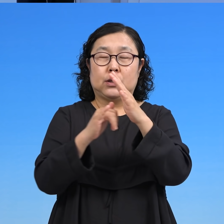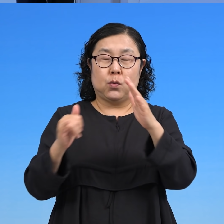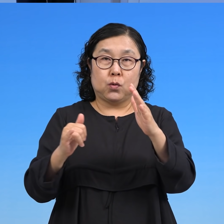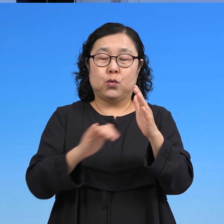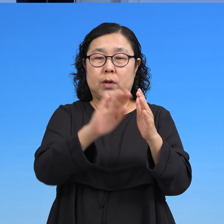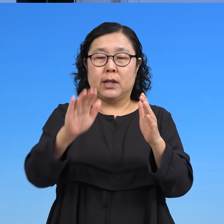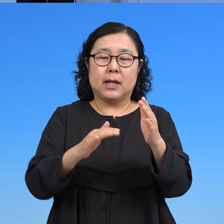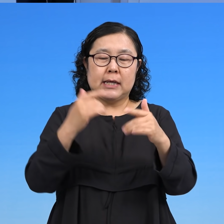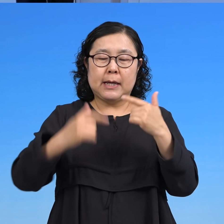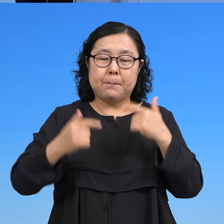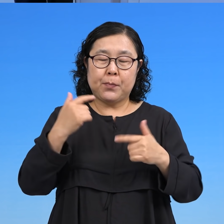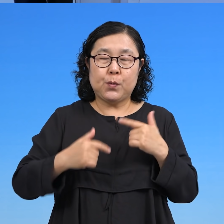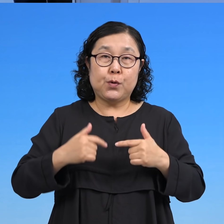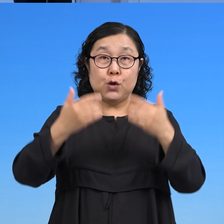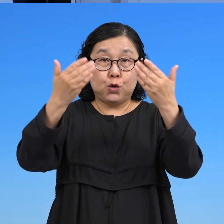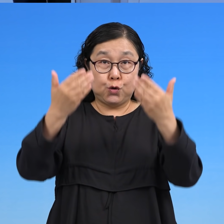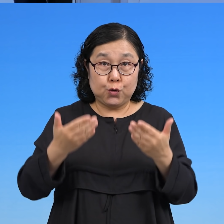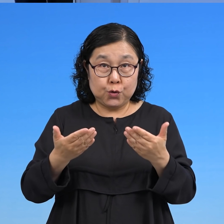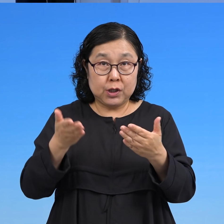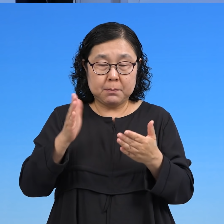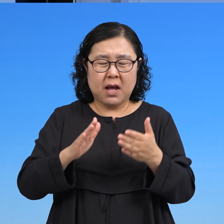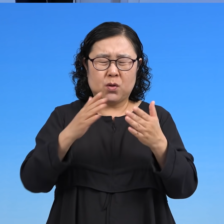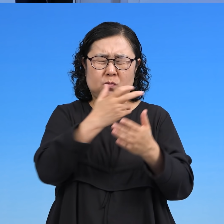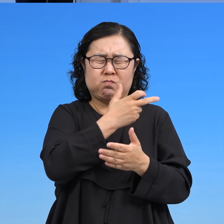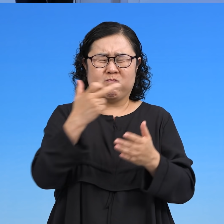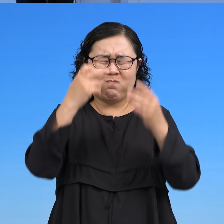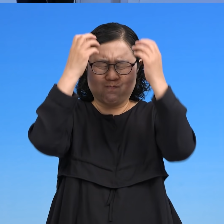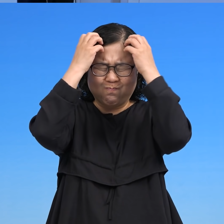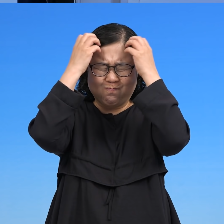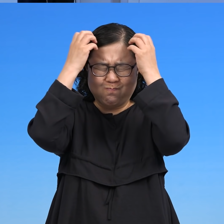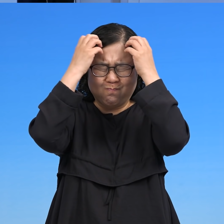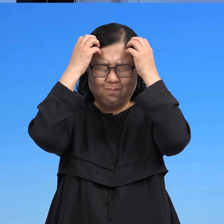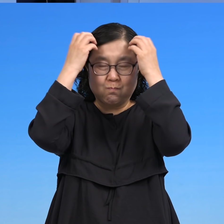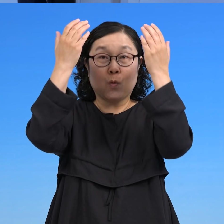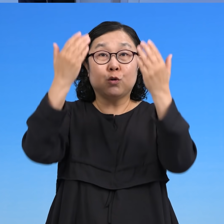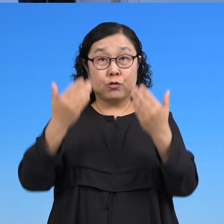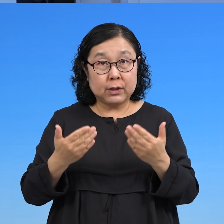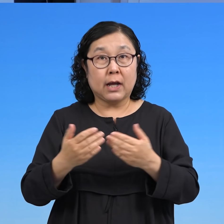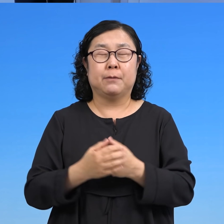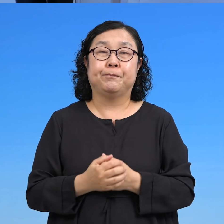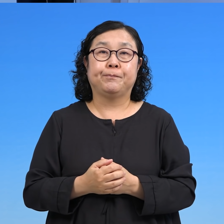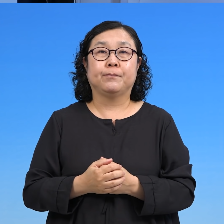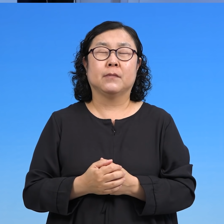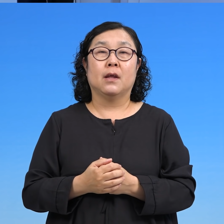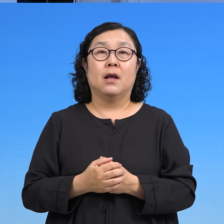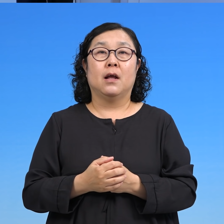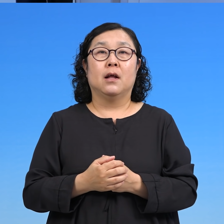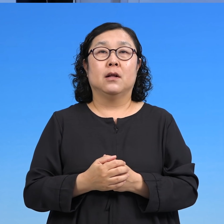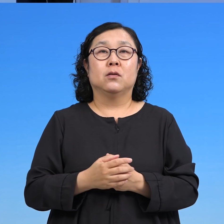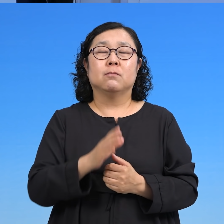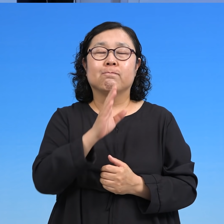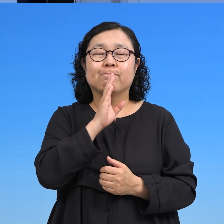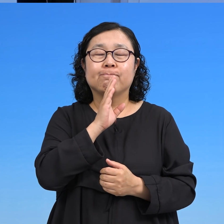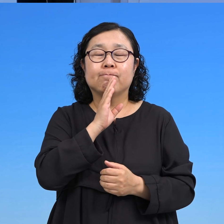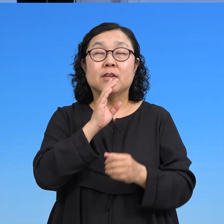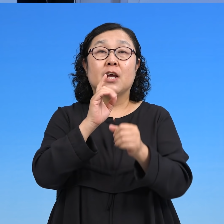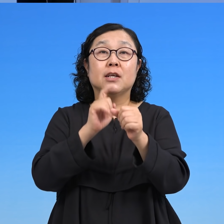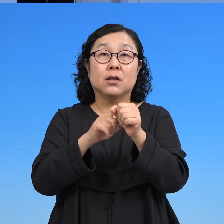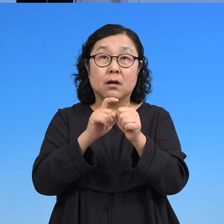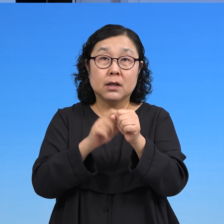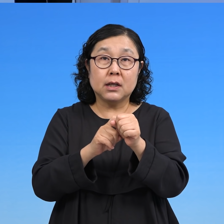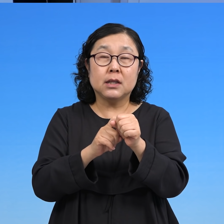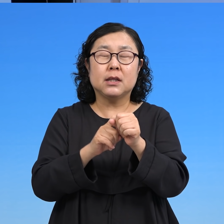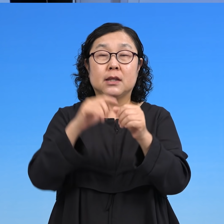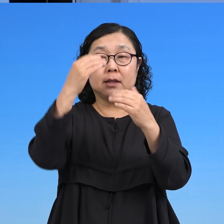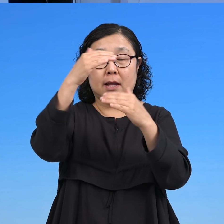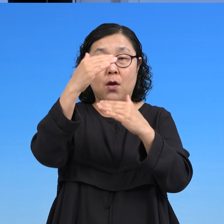엄청난 기쁨의 근원인 동시에 엄청난 고통의 근원이다. 좀 더 실제적으로 피력하는 내용이